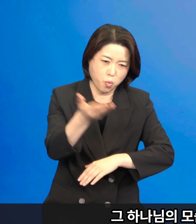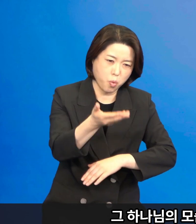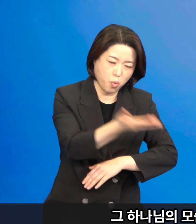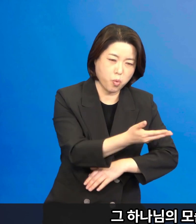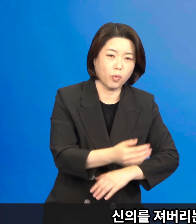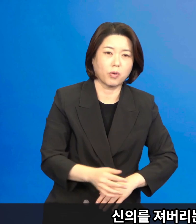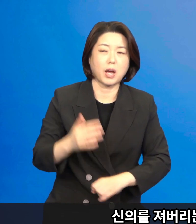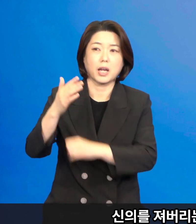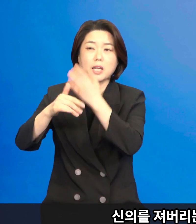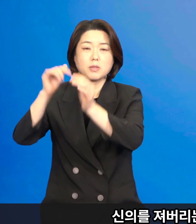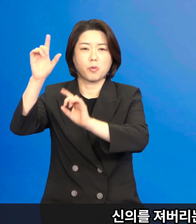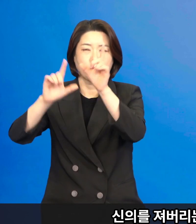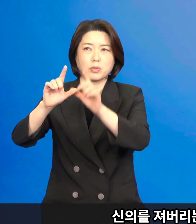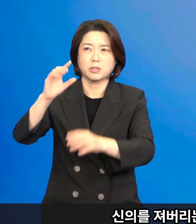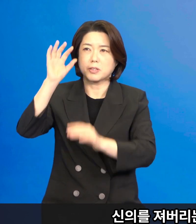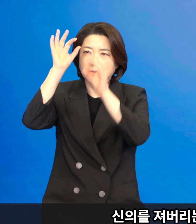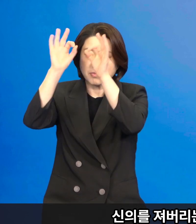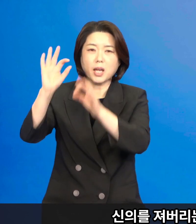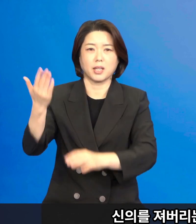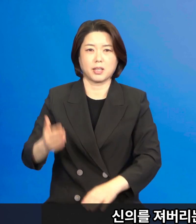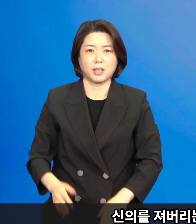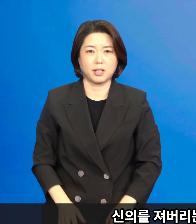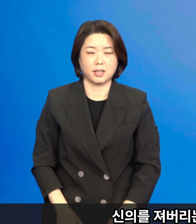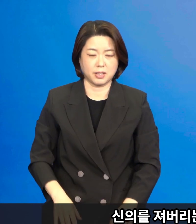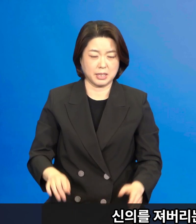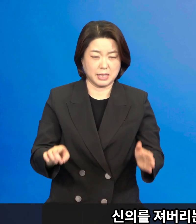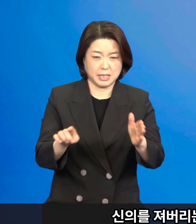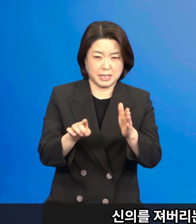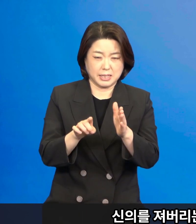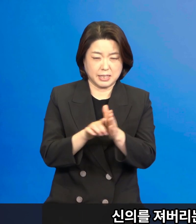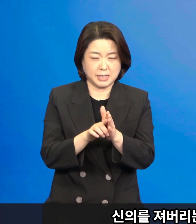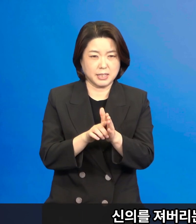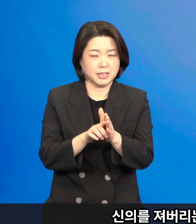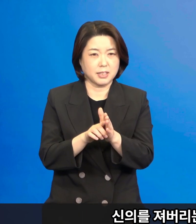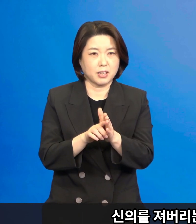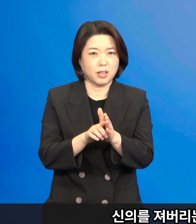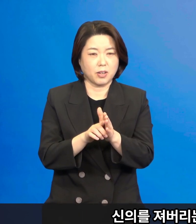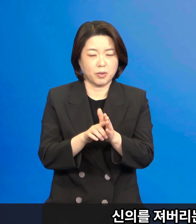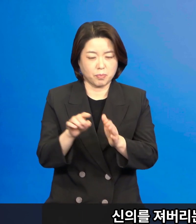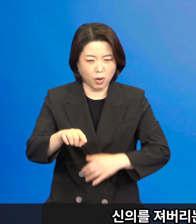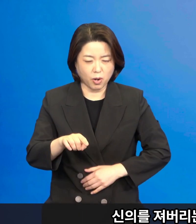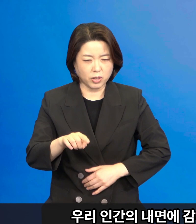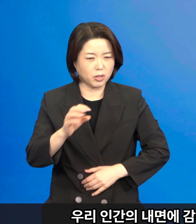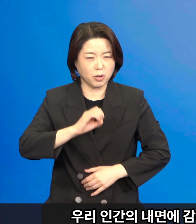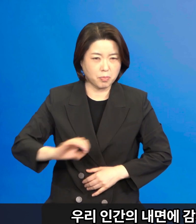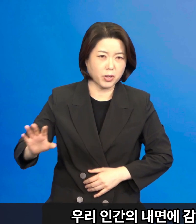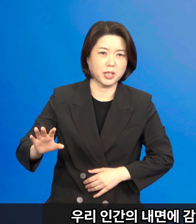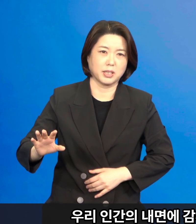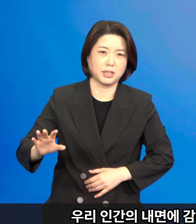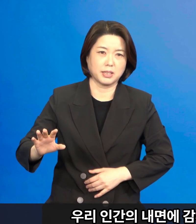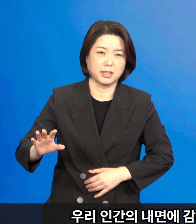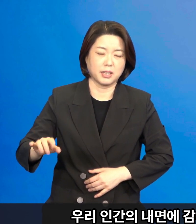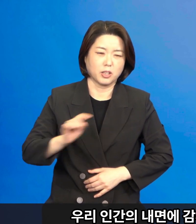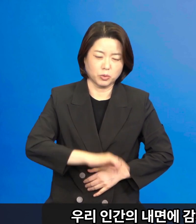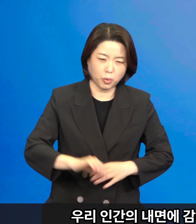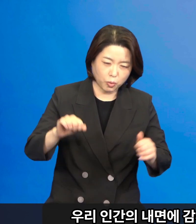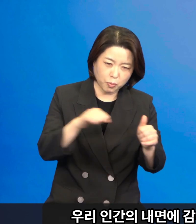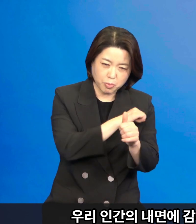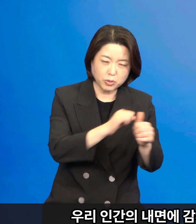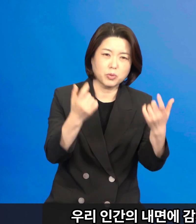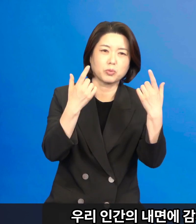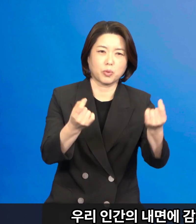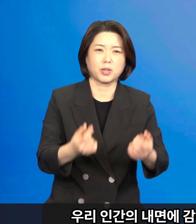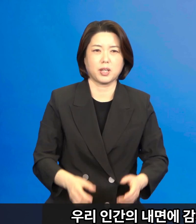합니다. 신의를 저버리는 것, 배신, 폭력 못지않게 우리 인간의 내면에